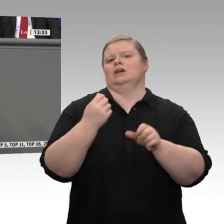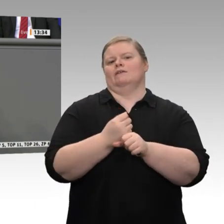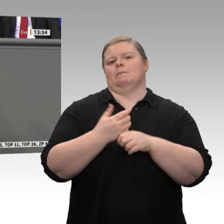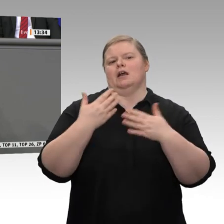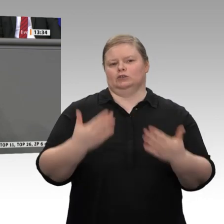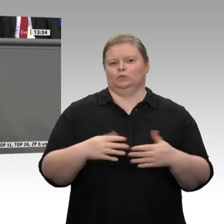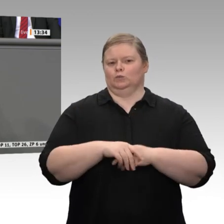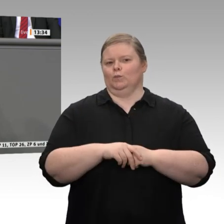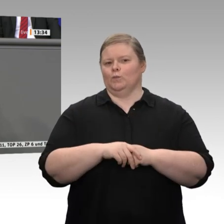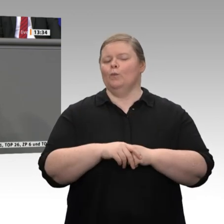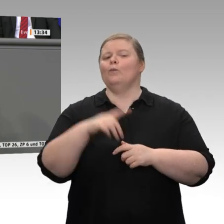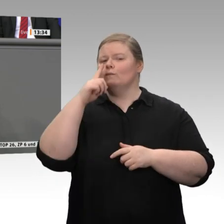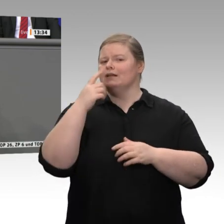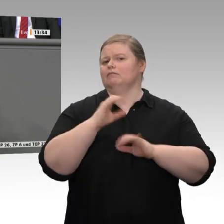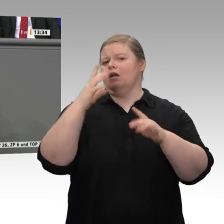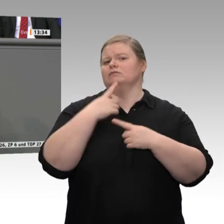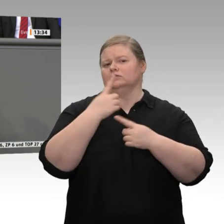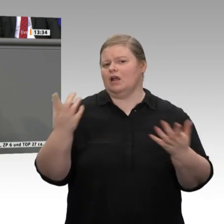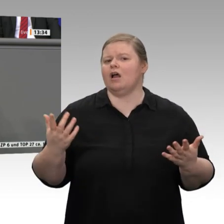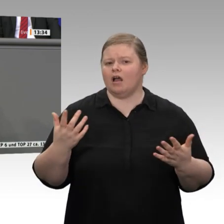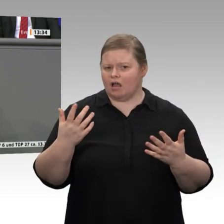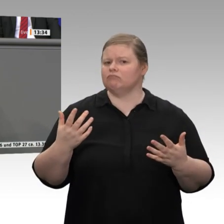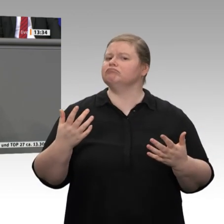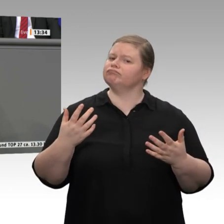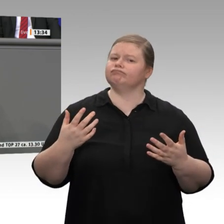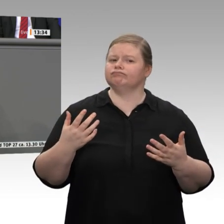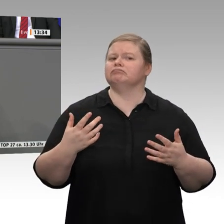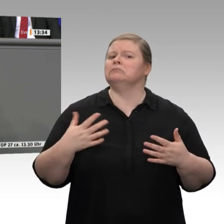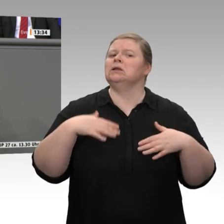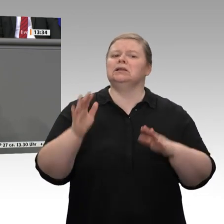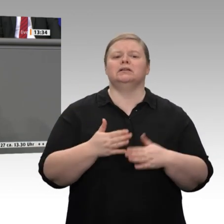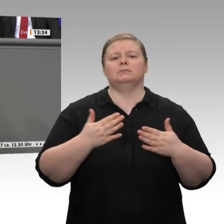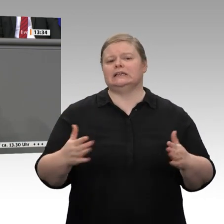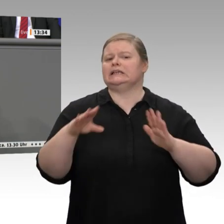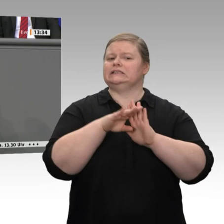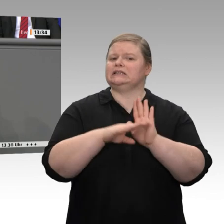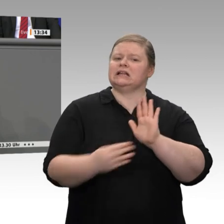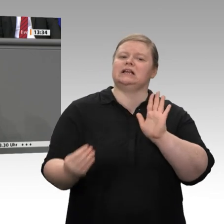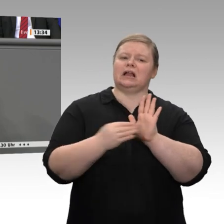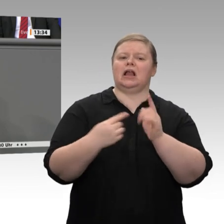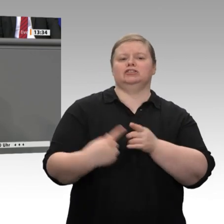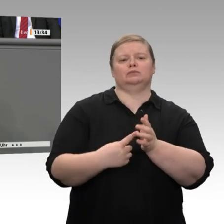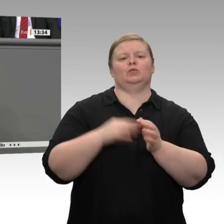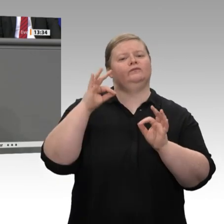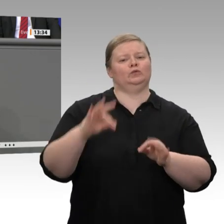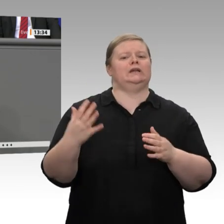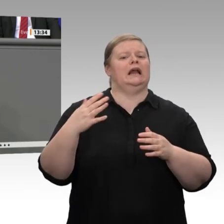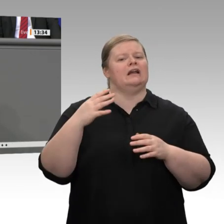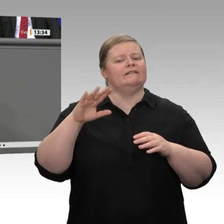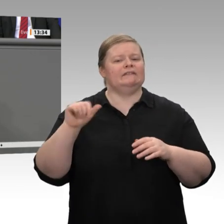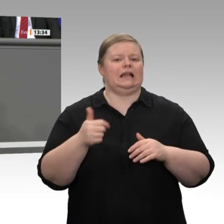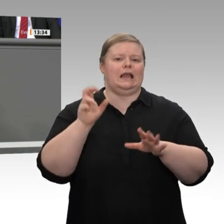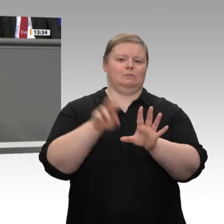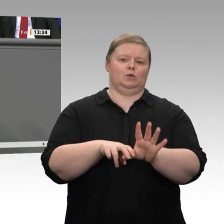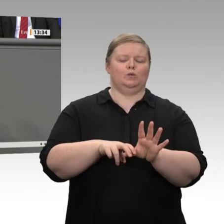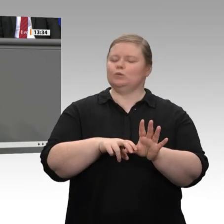auf Wiedereinbürgerung, dann ist das falsch. Die Erlasse selbst sind nicht die Grundlage der Wiedereinbürgerung, sondern sie